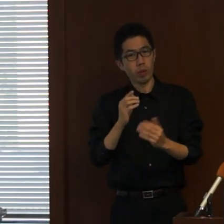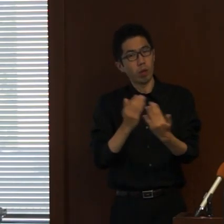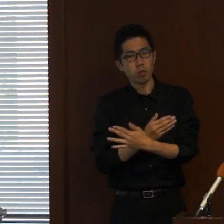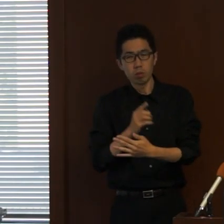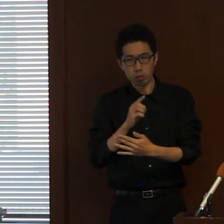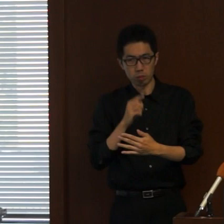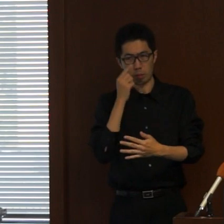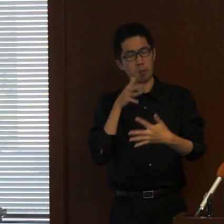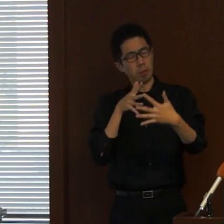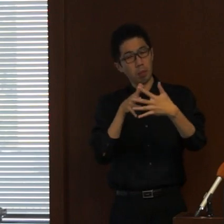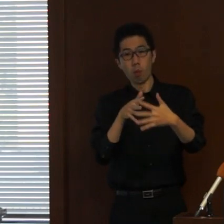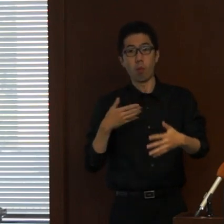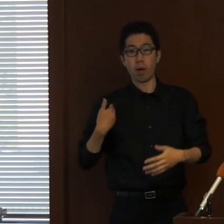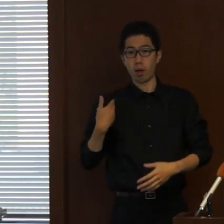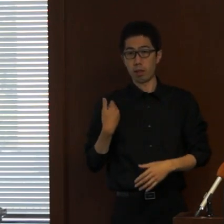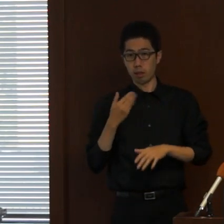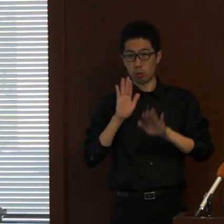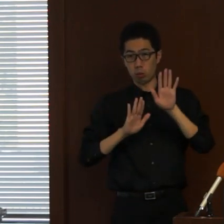。で、